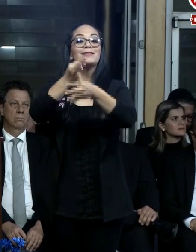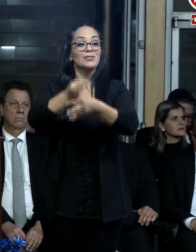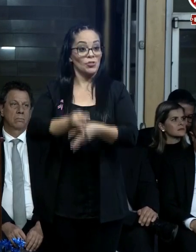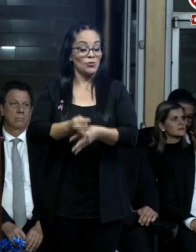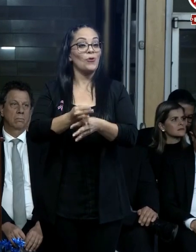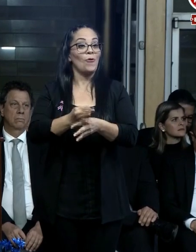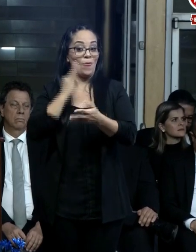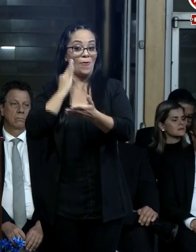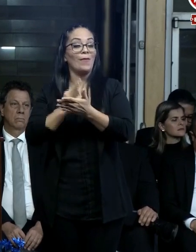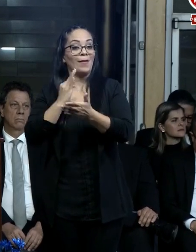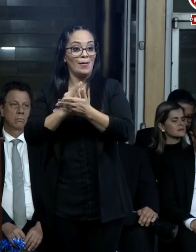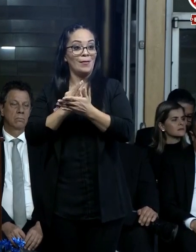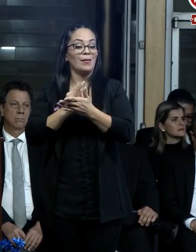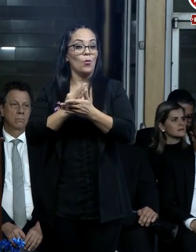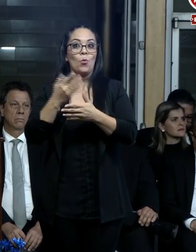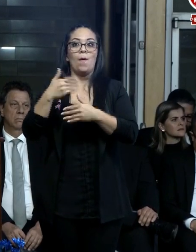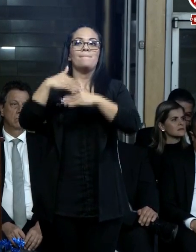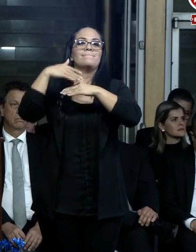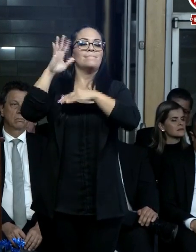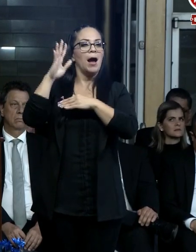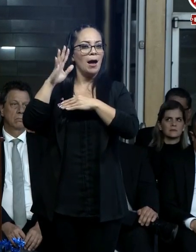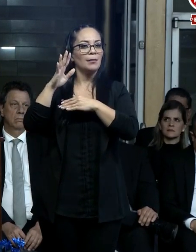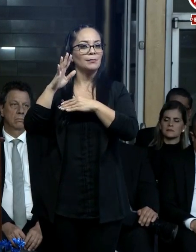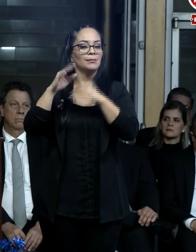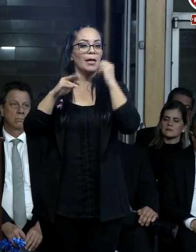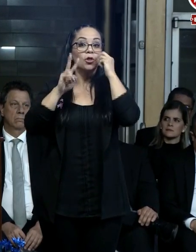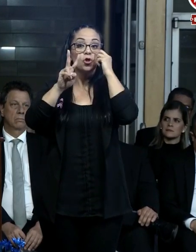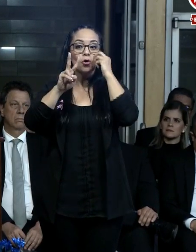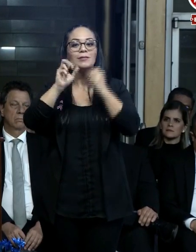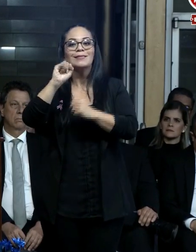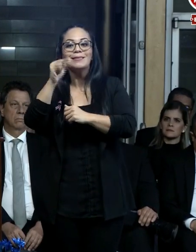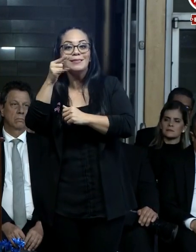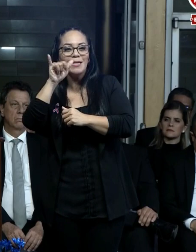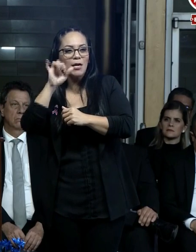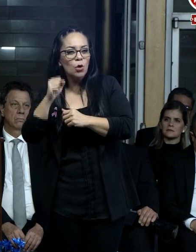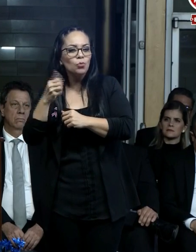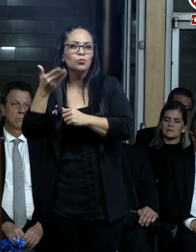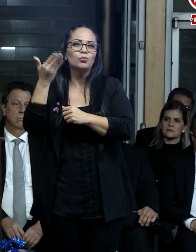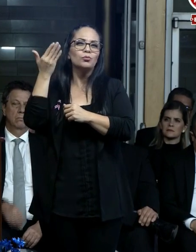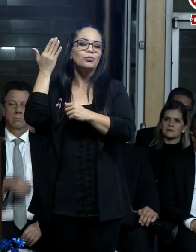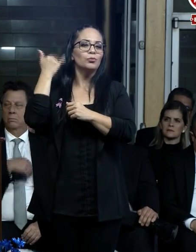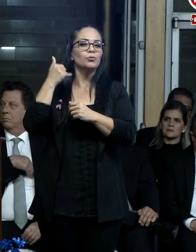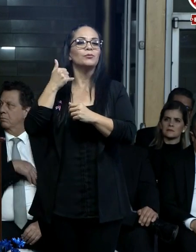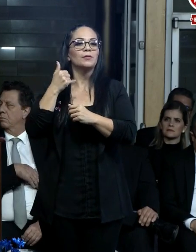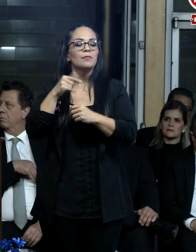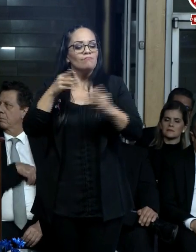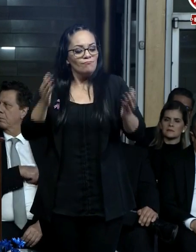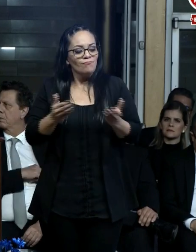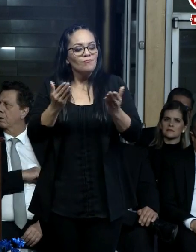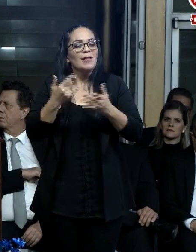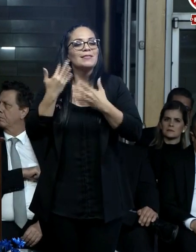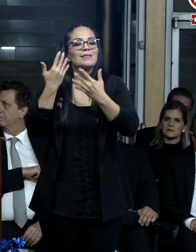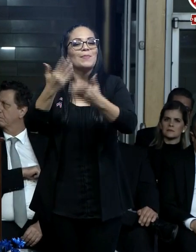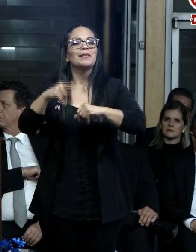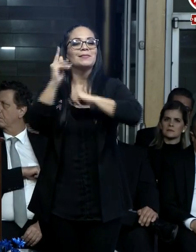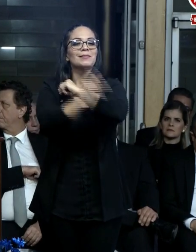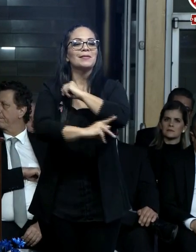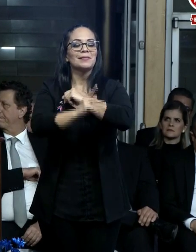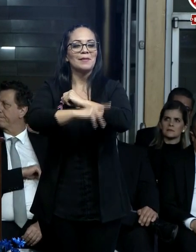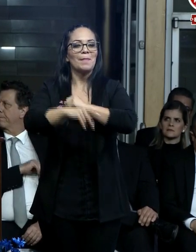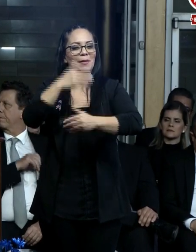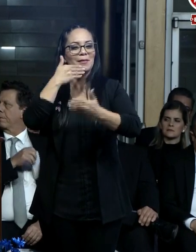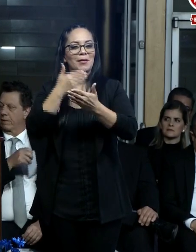más de 2 siglos, ha alimentado la esperanza de esta patria